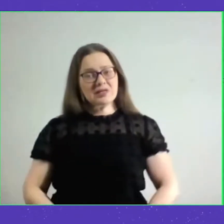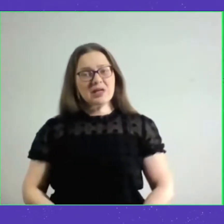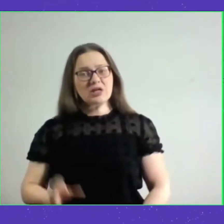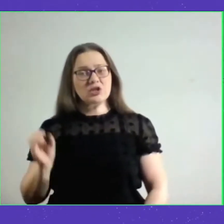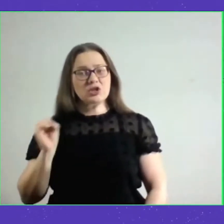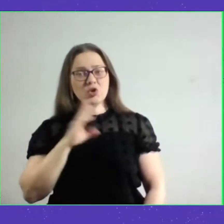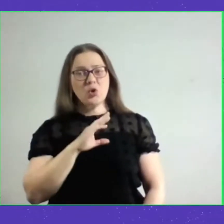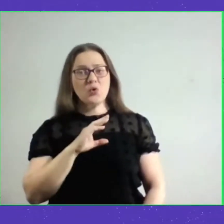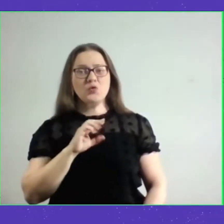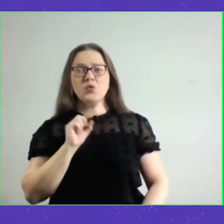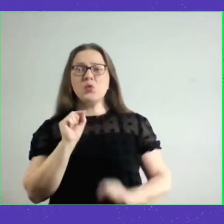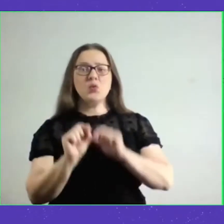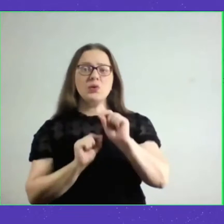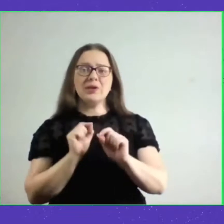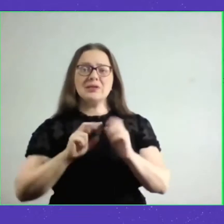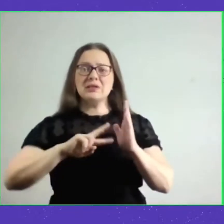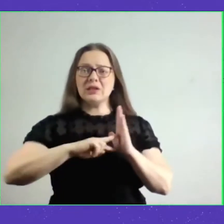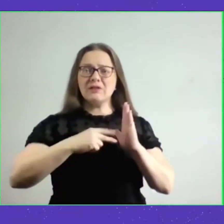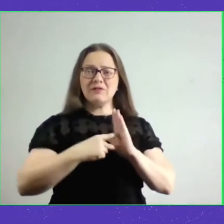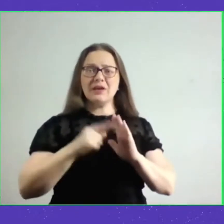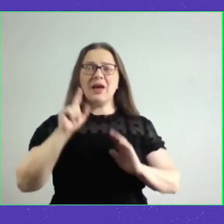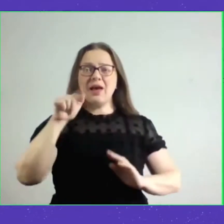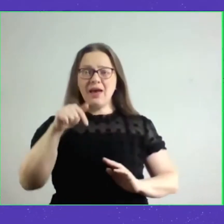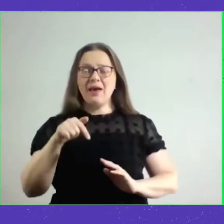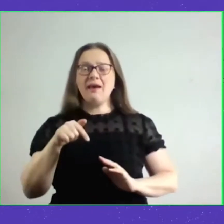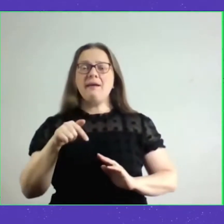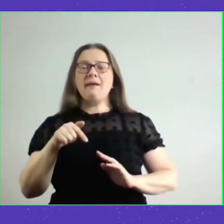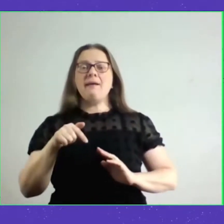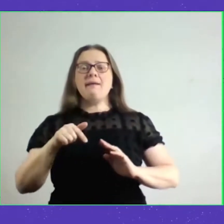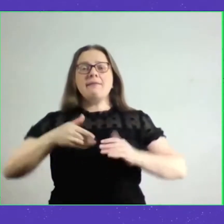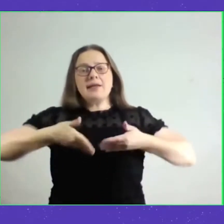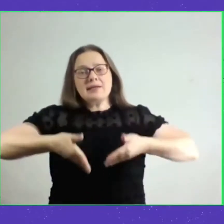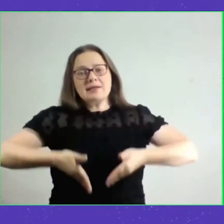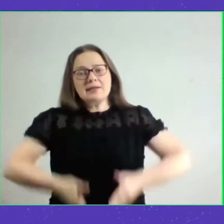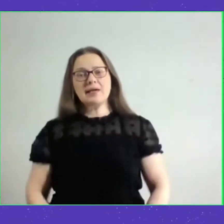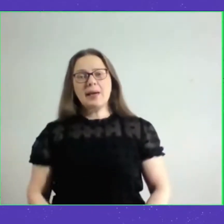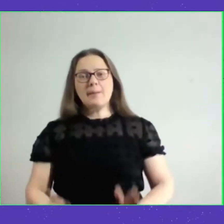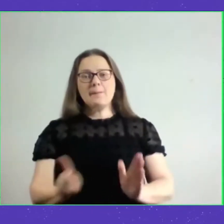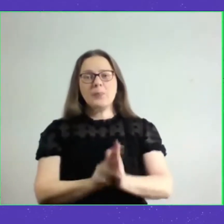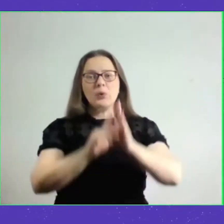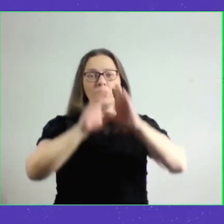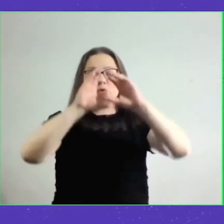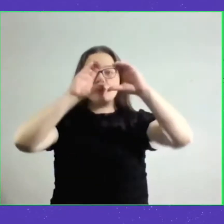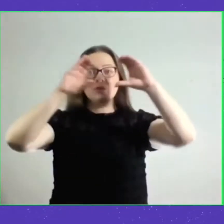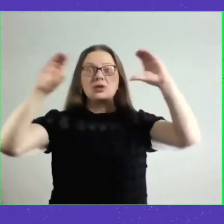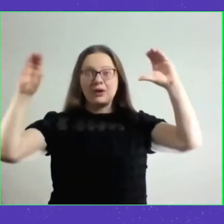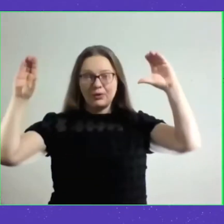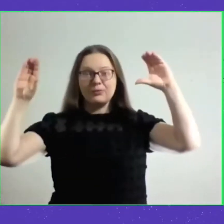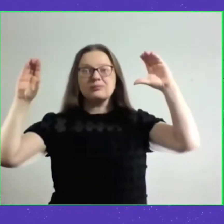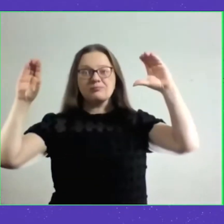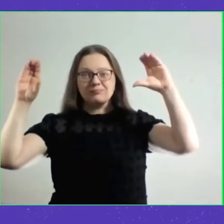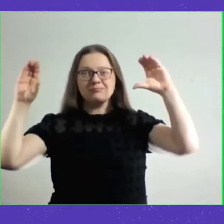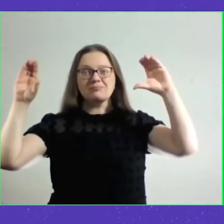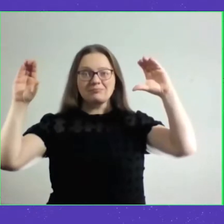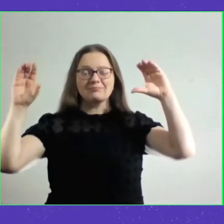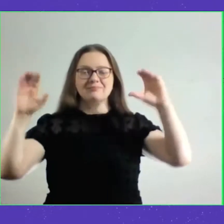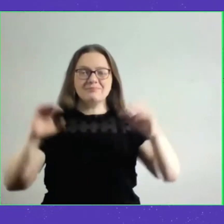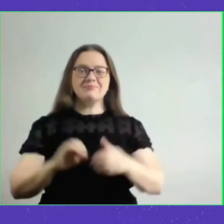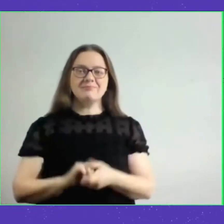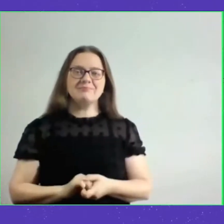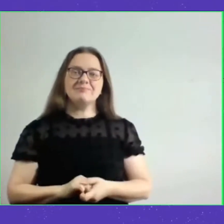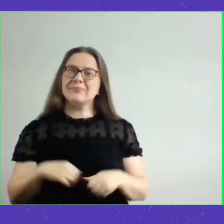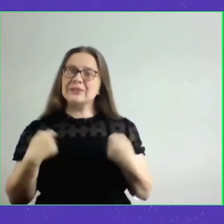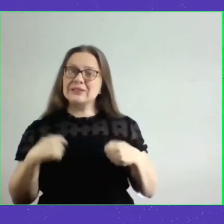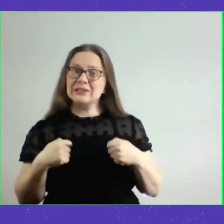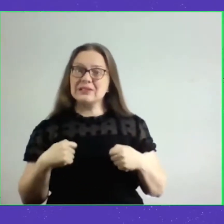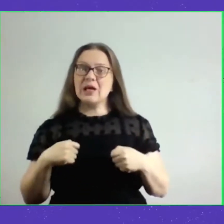alto. Aleluia! Aqui mostra que nós precisamos nascer do alto. E o